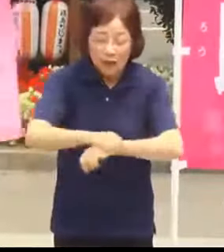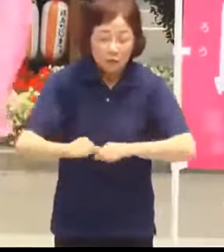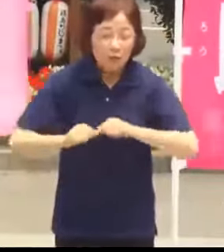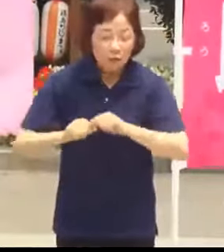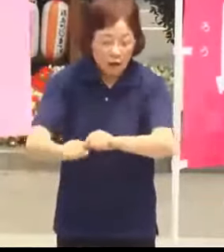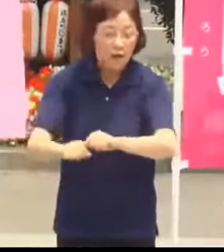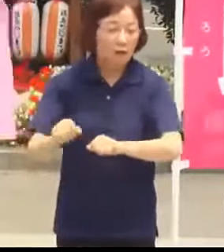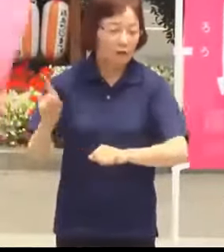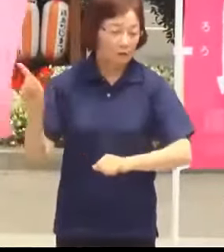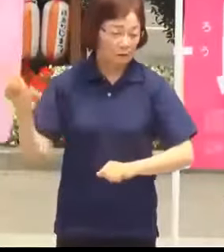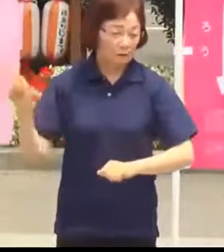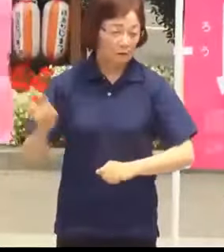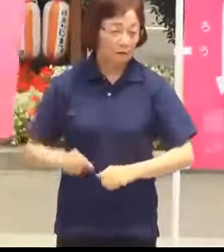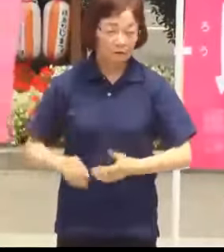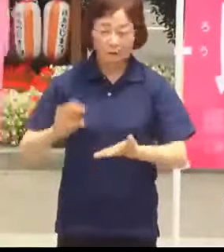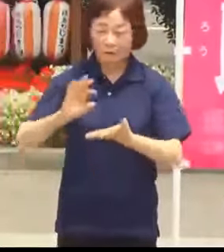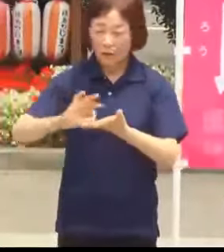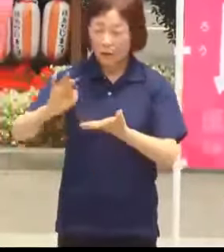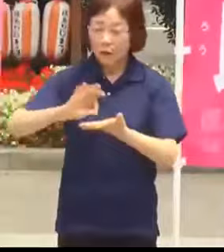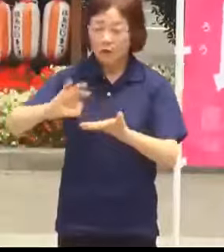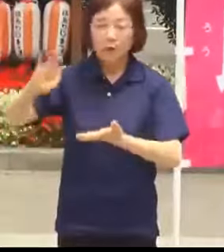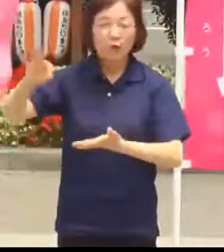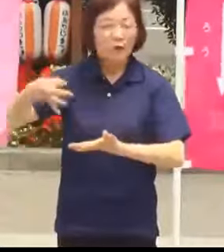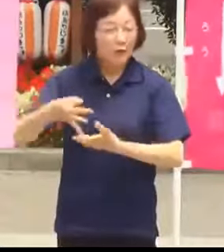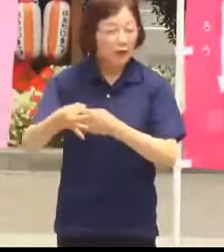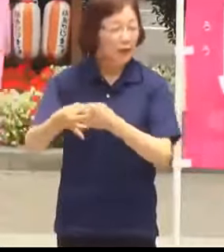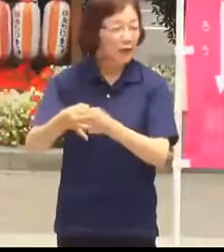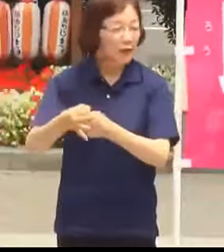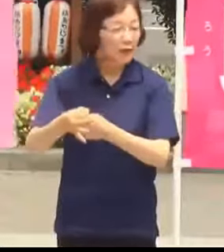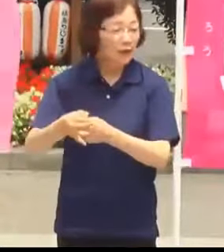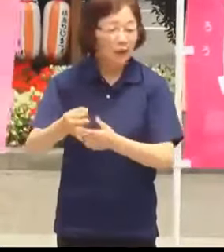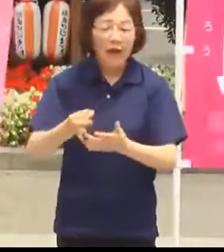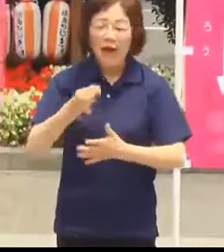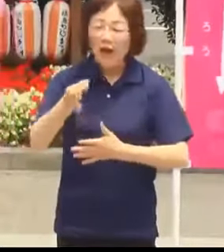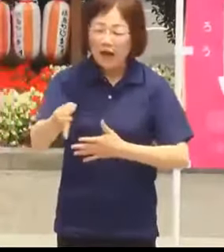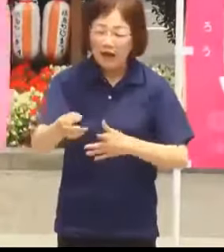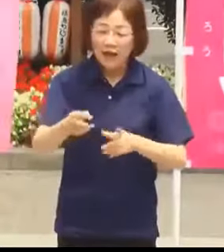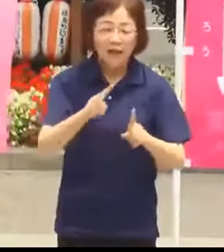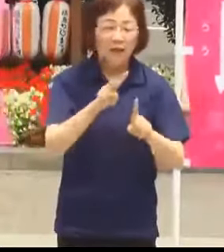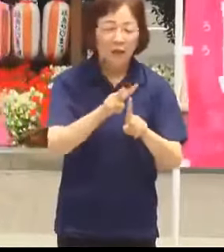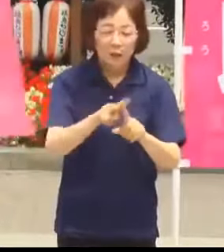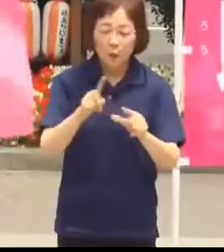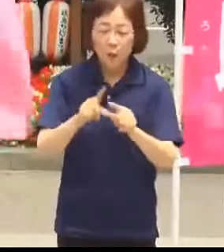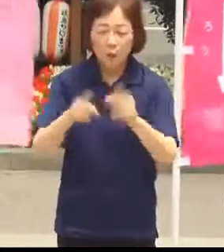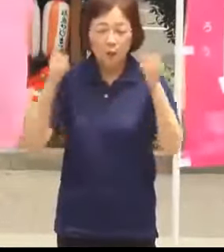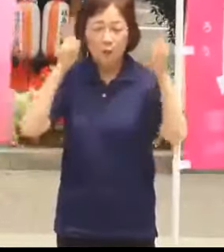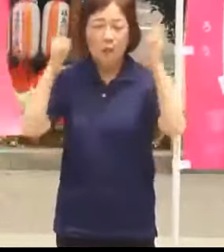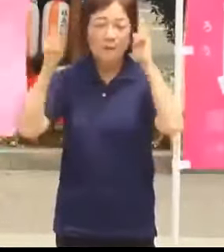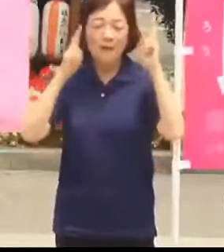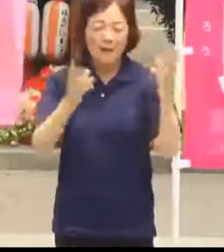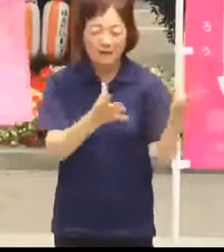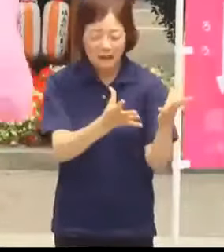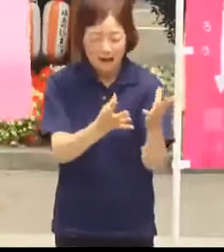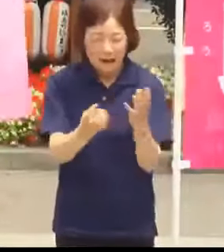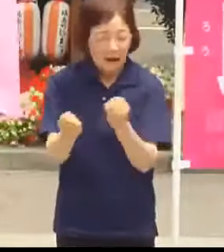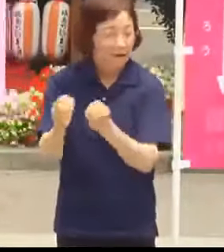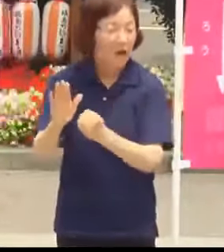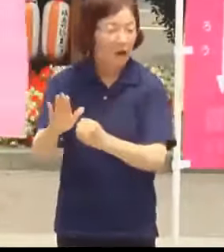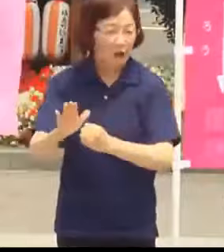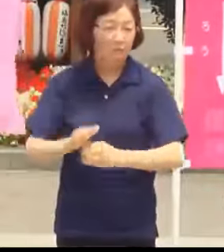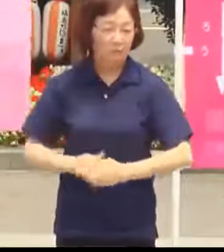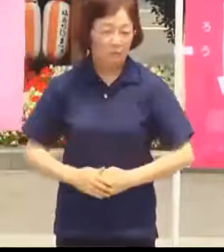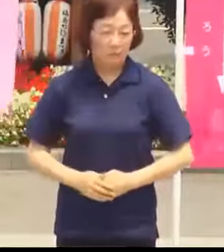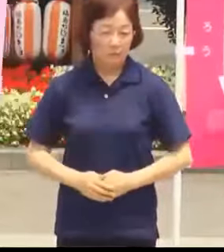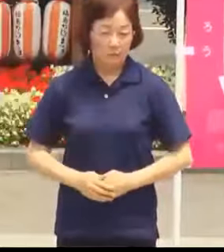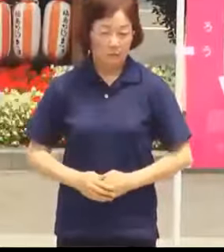いる消費税払えないという中小企業零細企業の方々多くいらっしゃいますよ